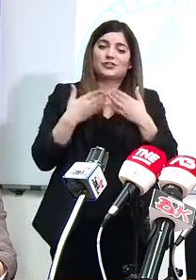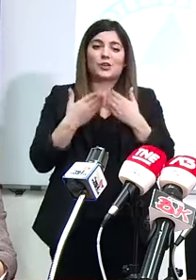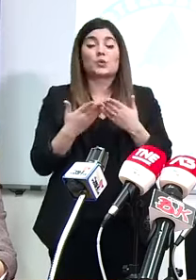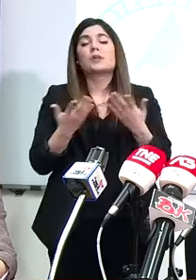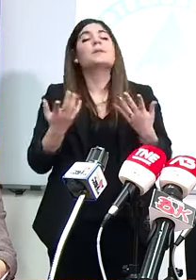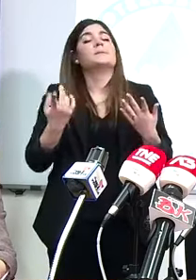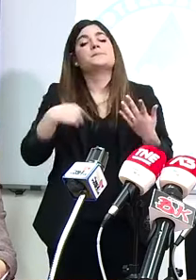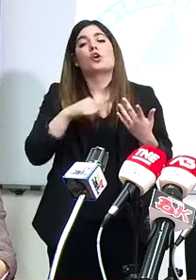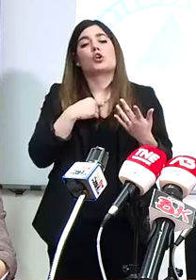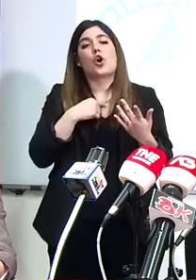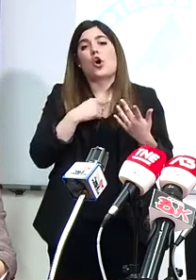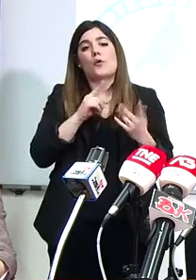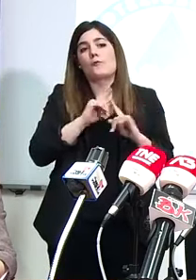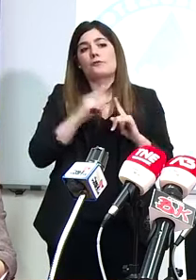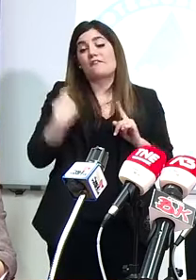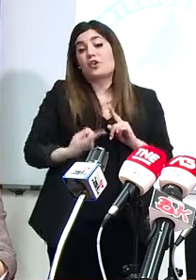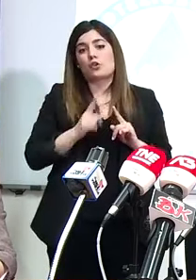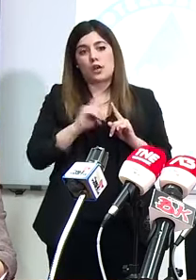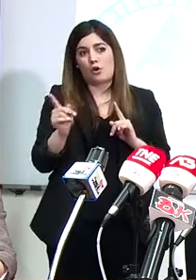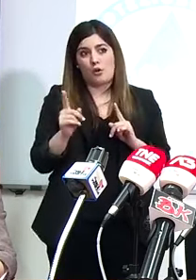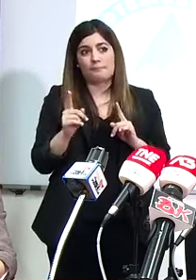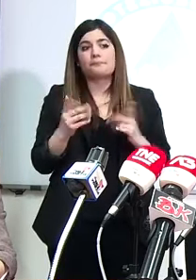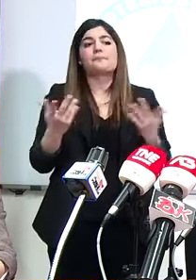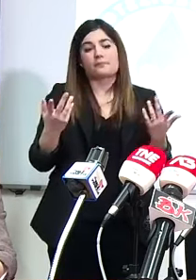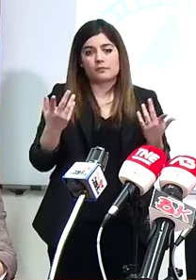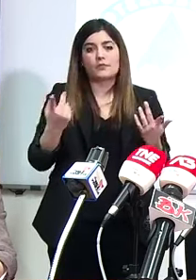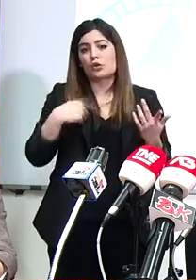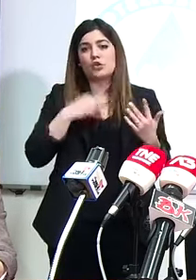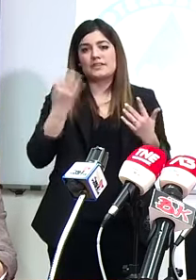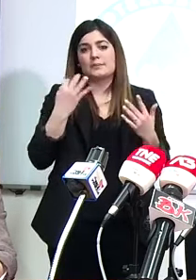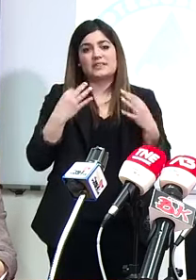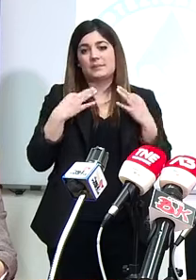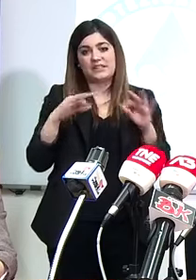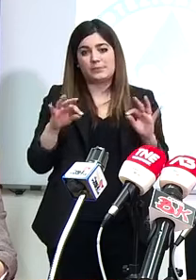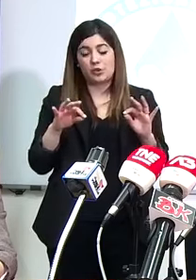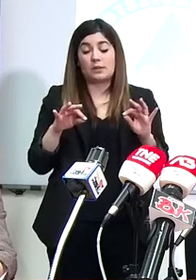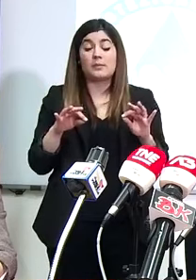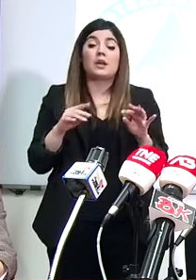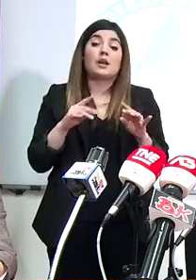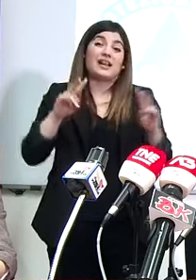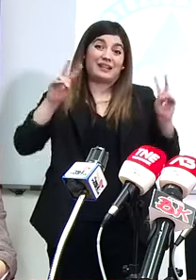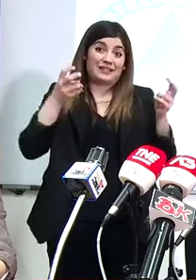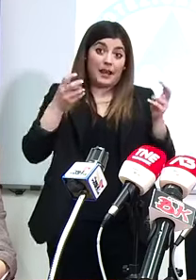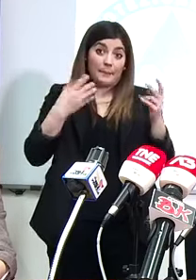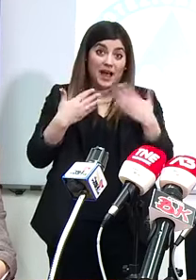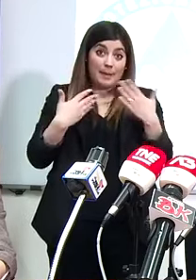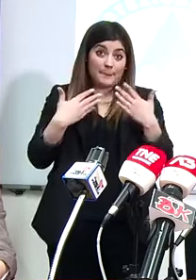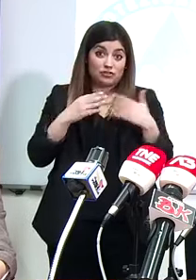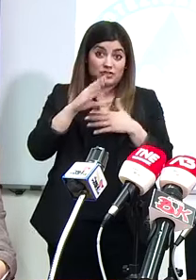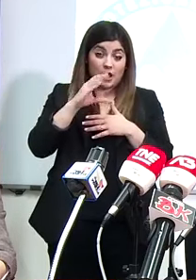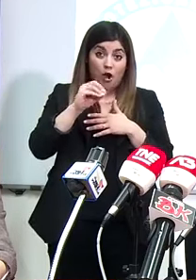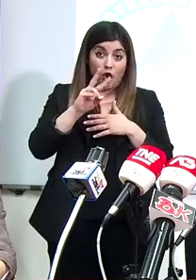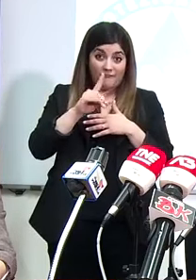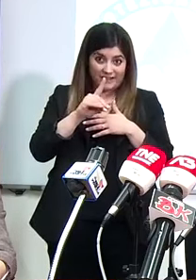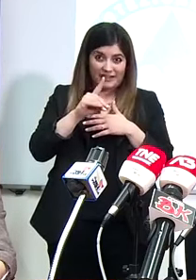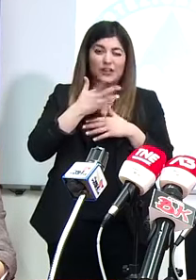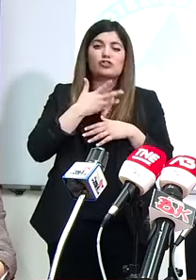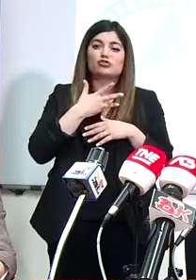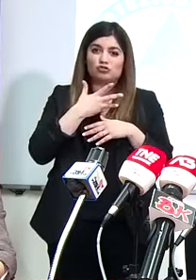ovvio considerate che per quanto riguarda l'emergenza sanitaria kovida esiste una struttura in si chiama cross la cross